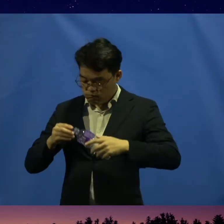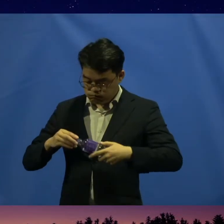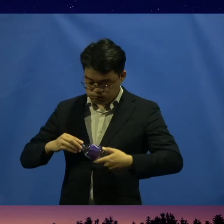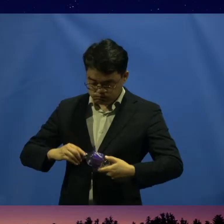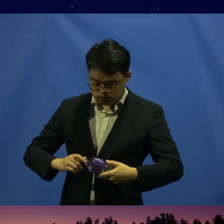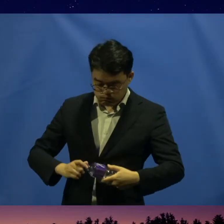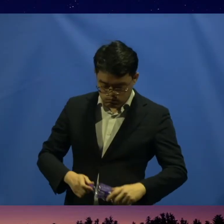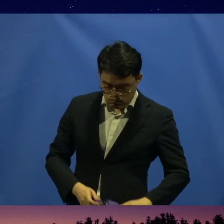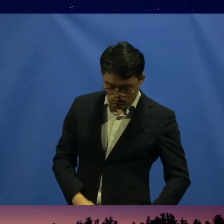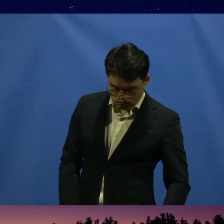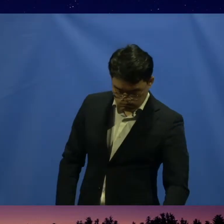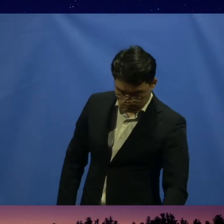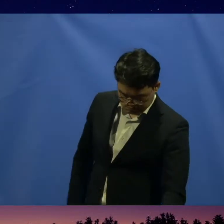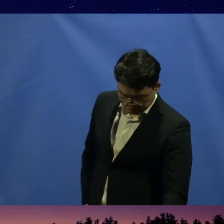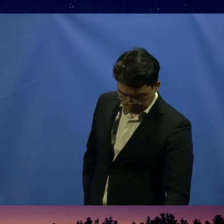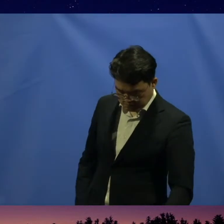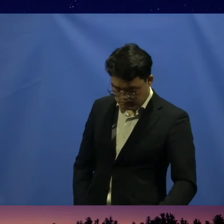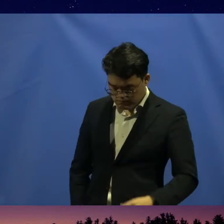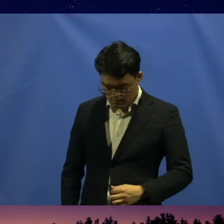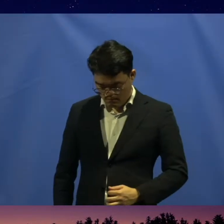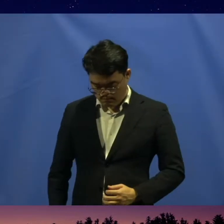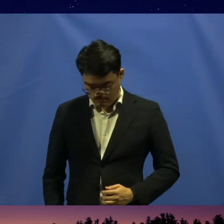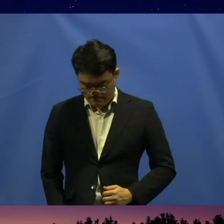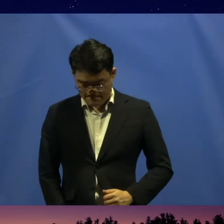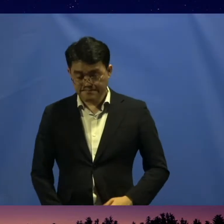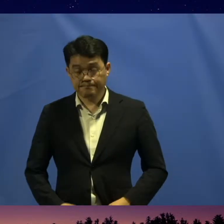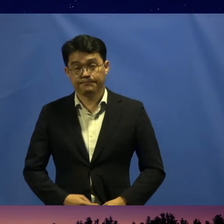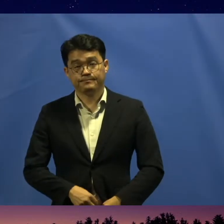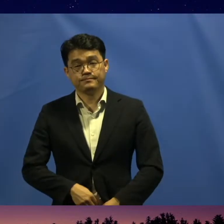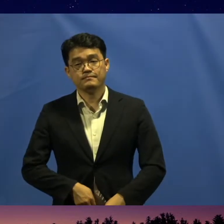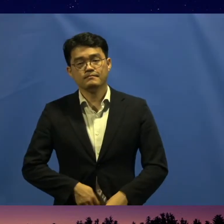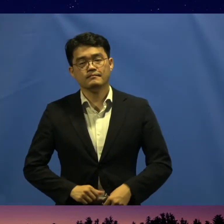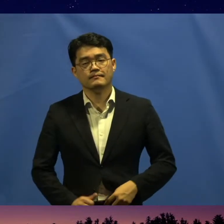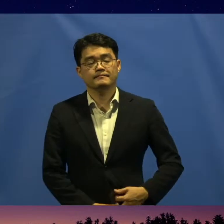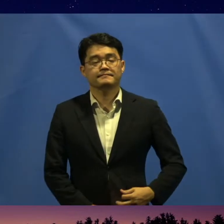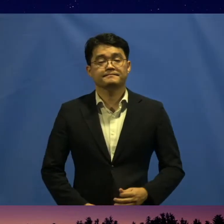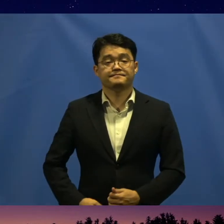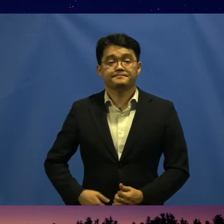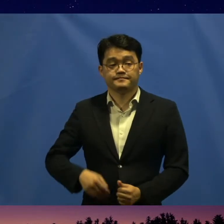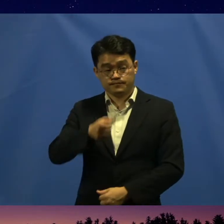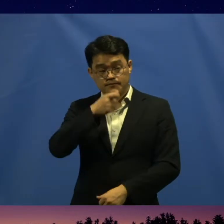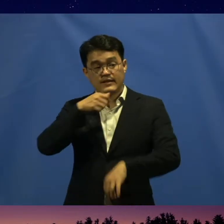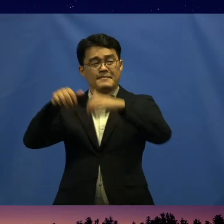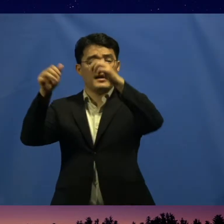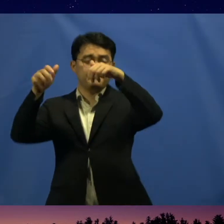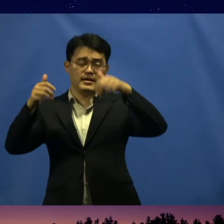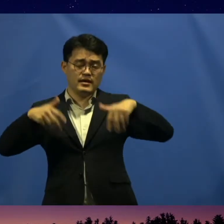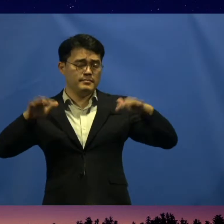바람이 앞길을 막아도